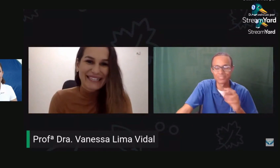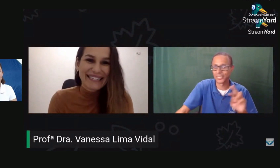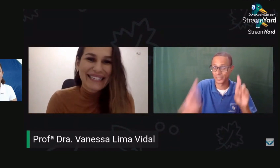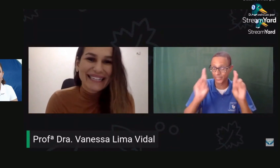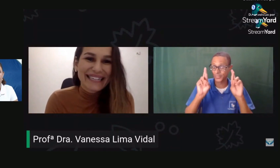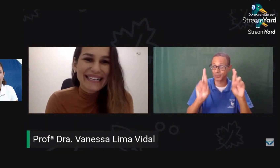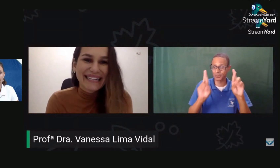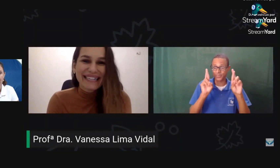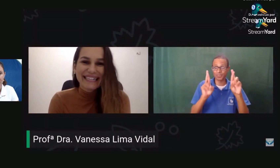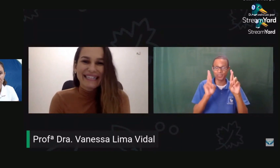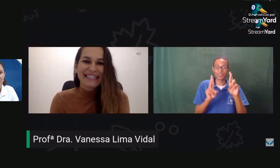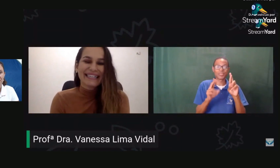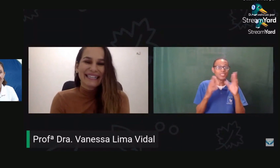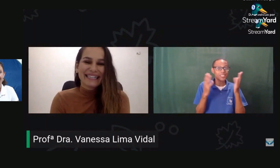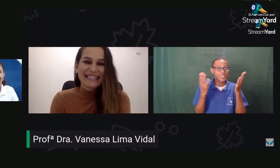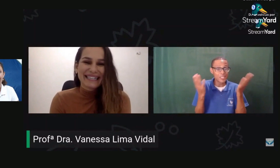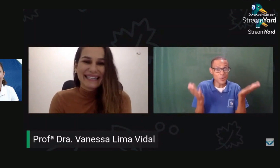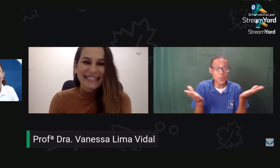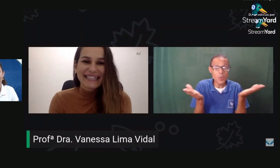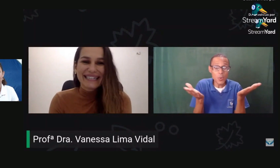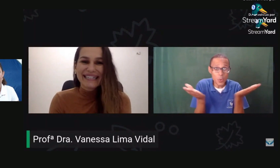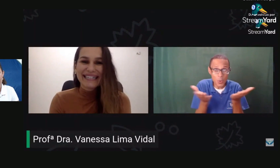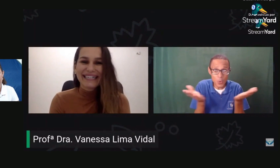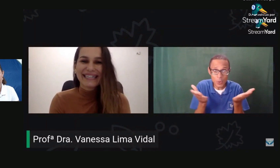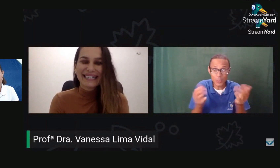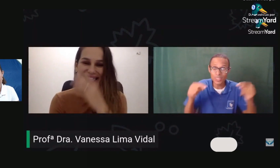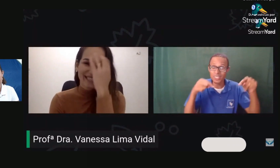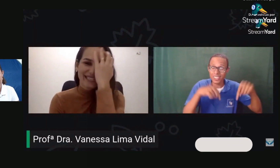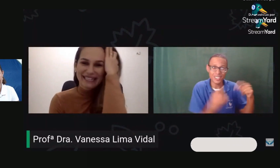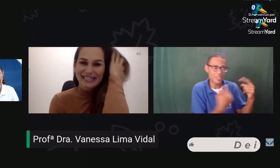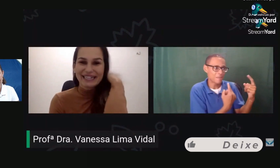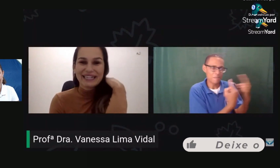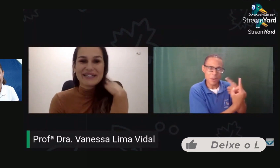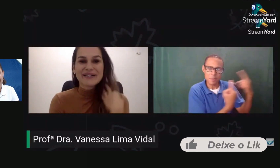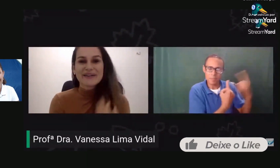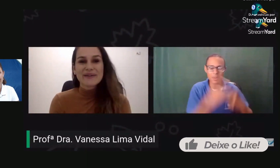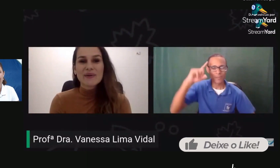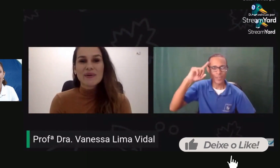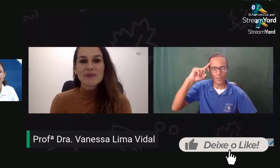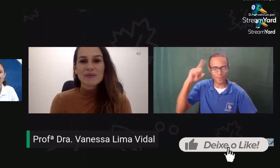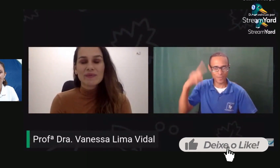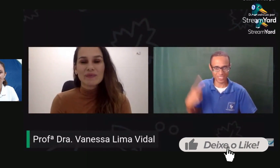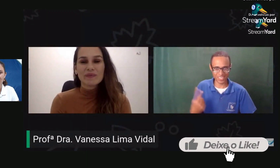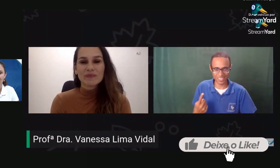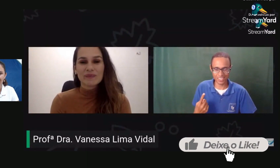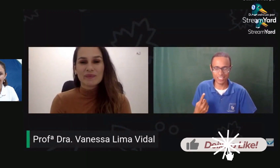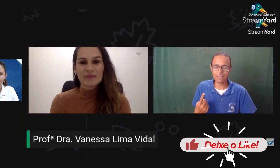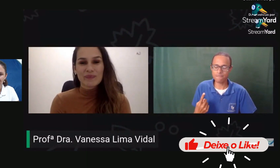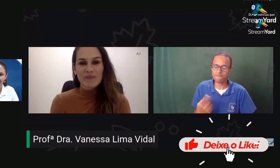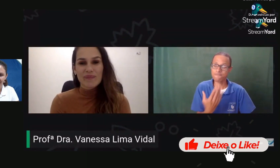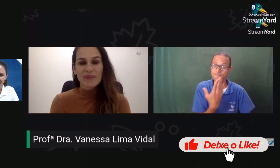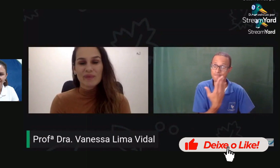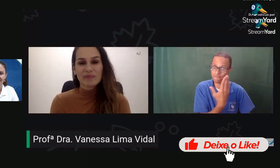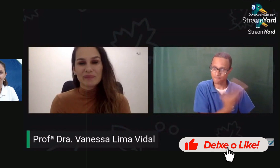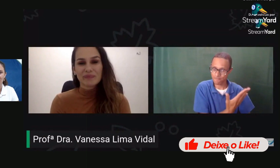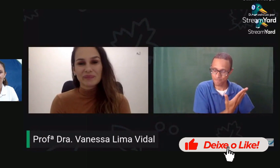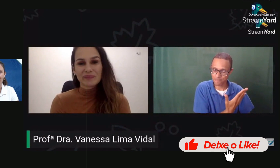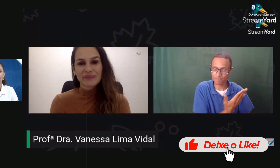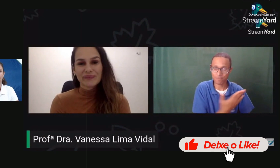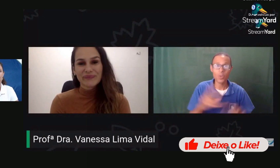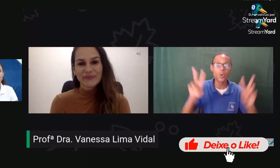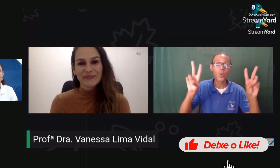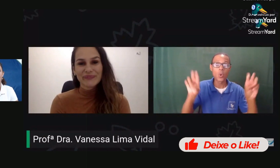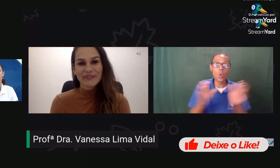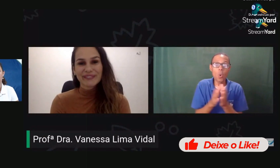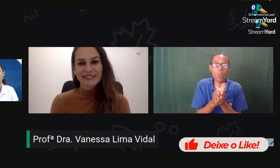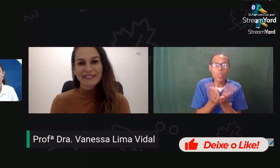né, diminuam um pouco. Nós também torcemos para isso, Vanessa. E hoje nós dialogando com a Vanessa, né, dialogando